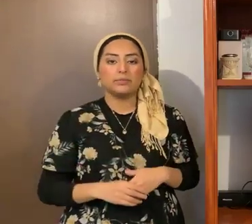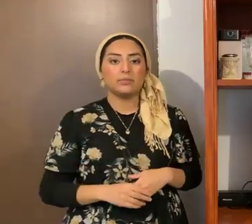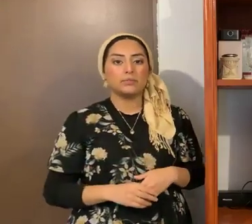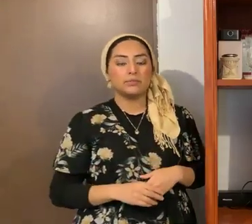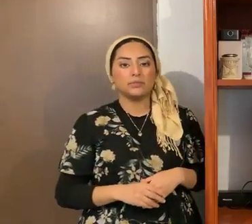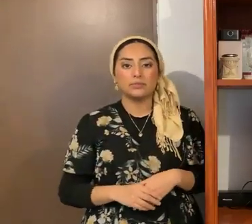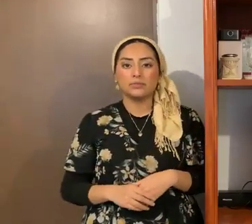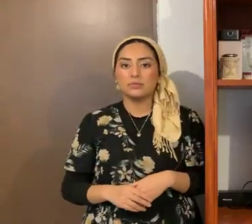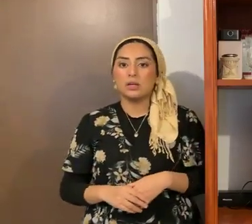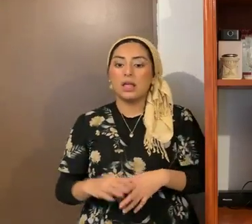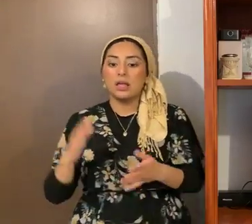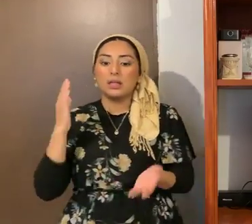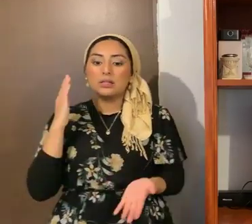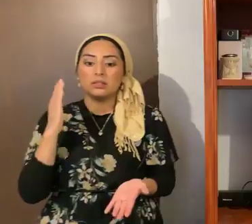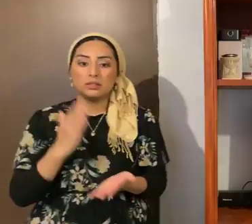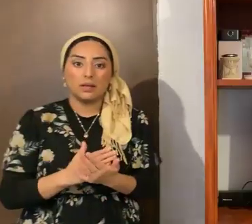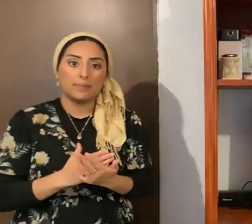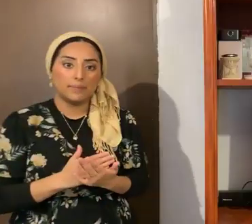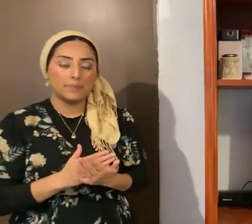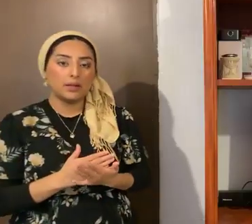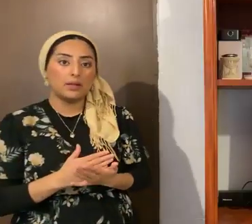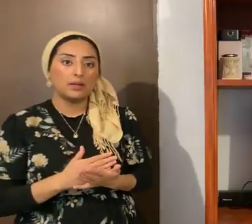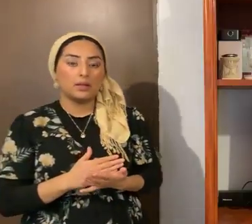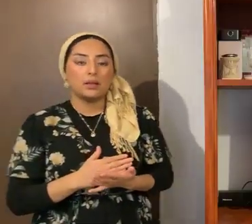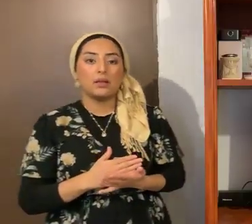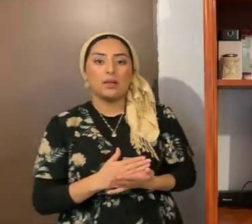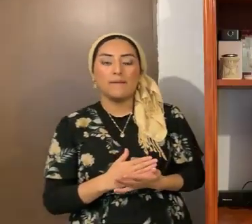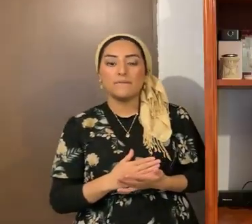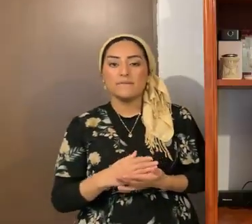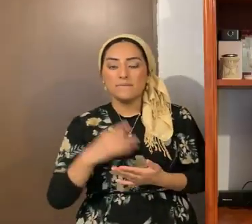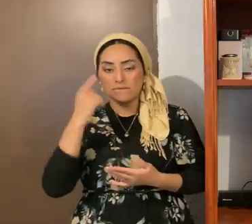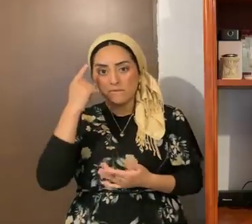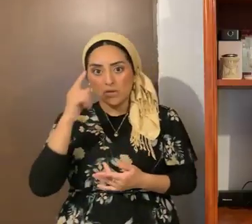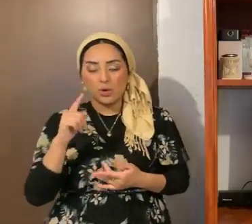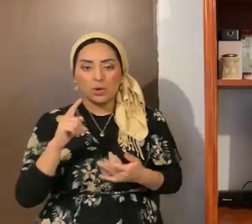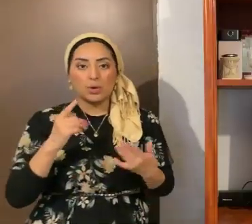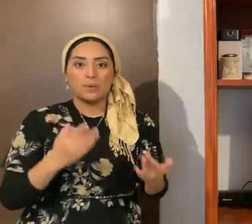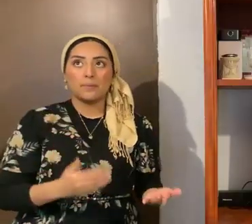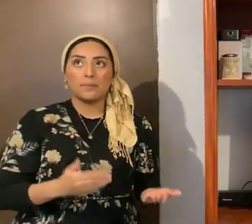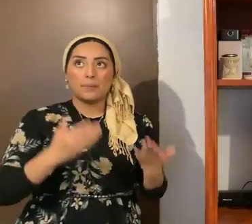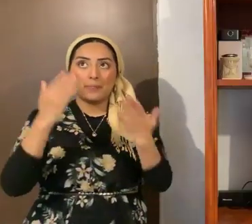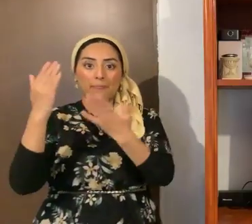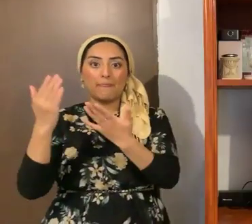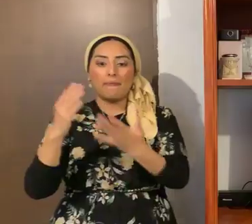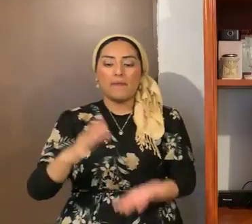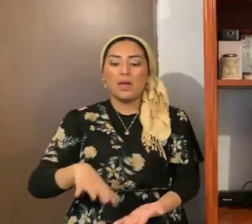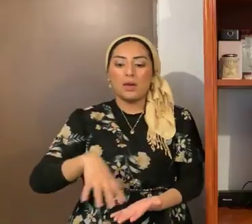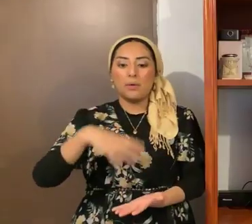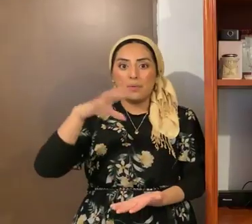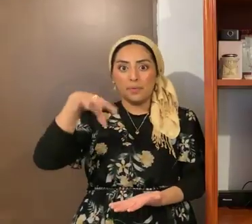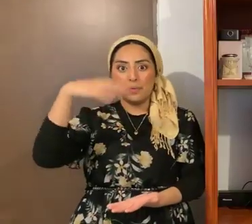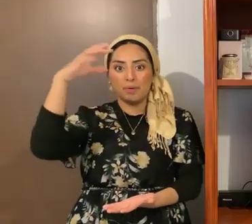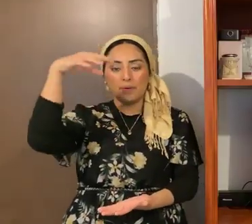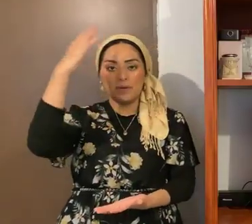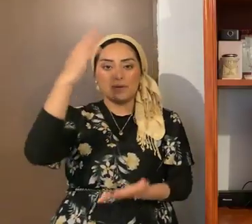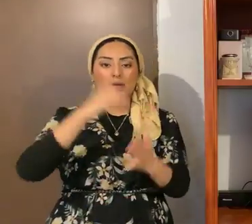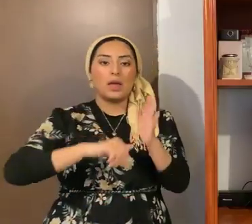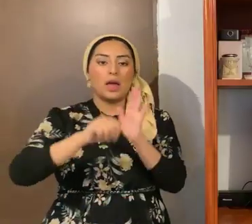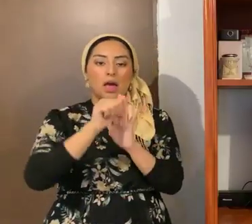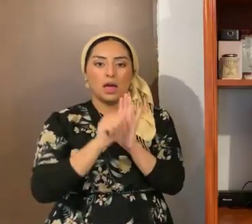y es frenada por la ofrenda de incienso de